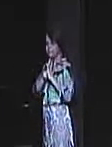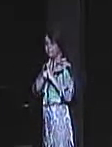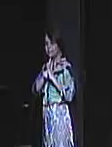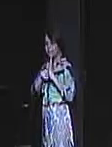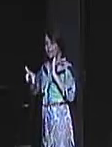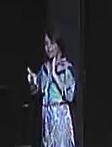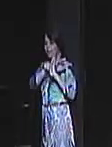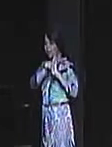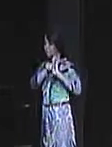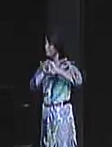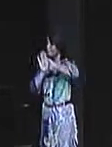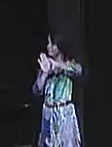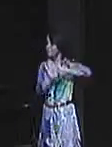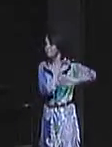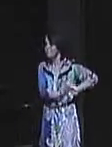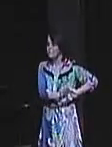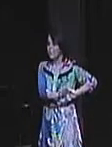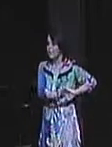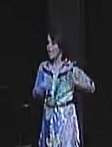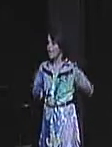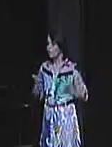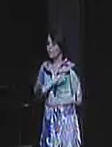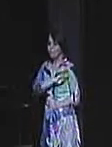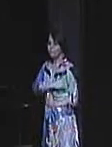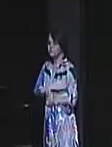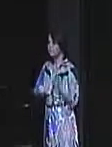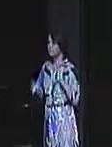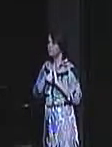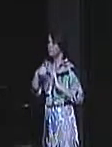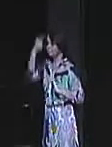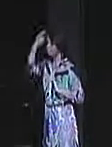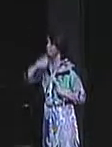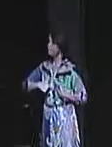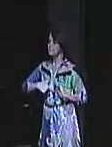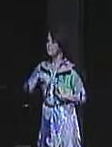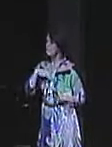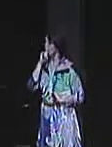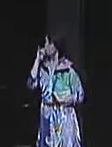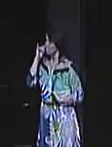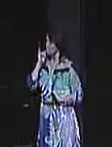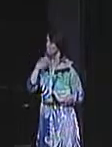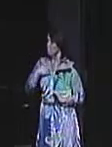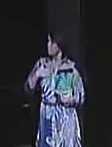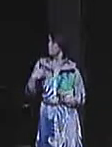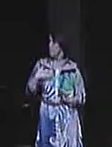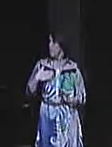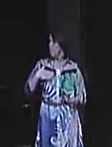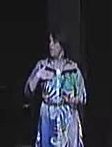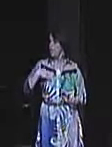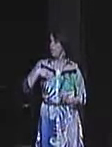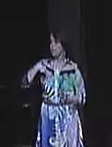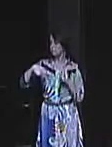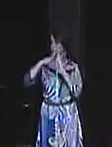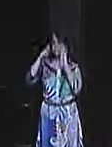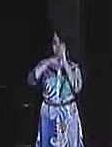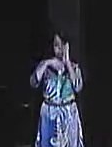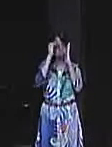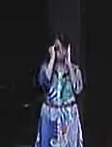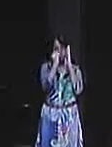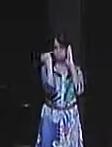lei não é mais a minha própria força não é pelo meu próprio sacrifício não é cumprindo regras